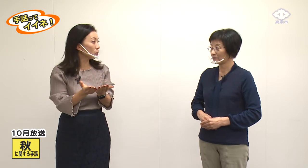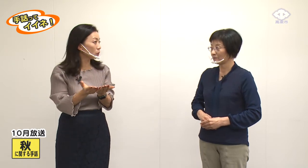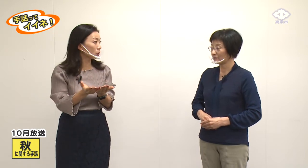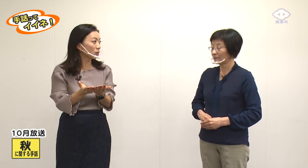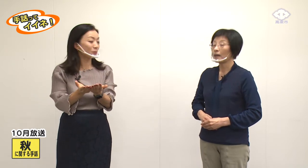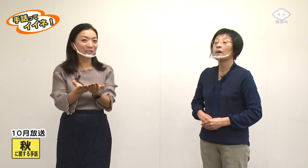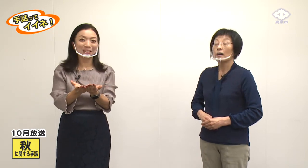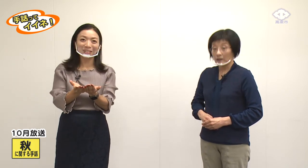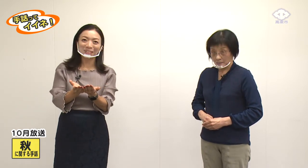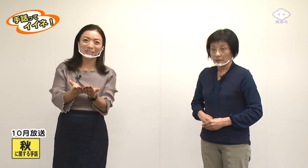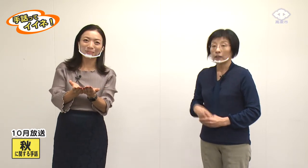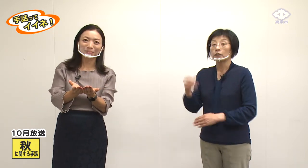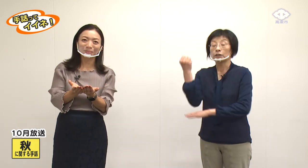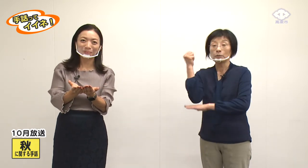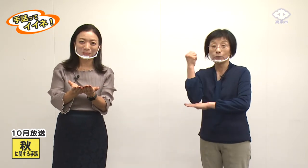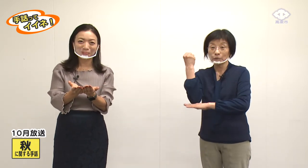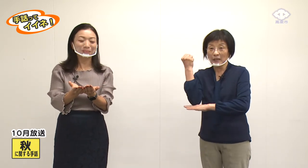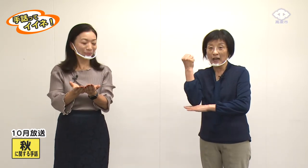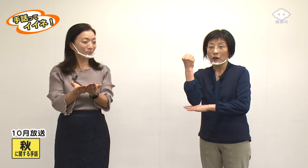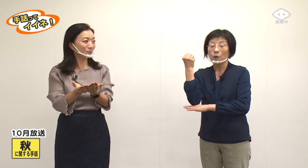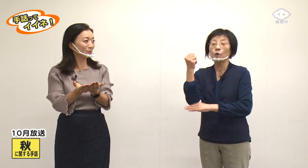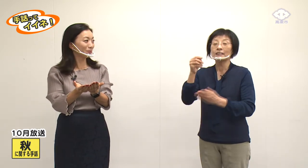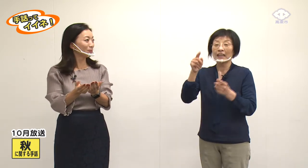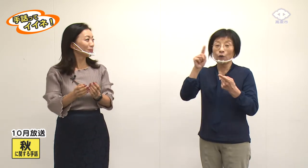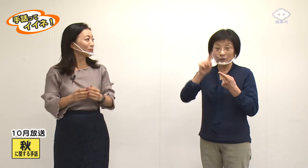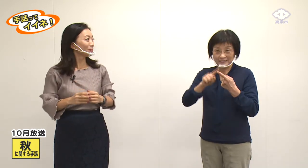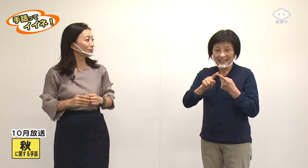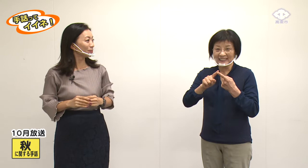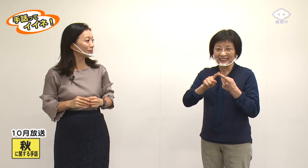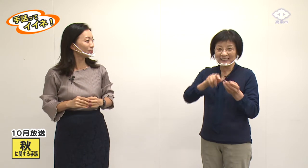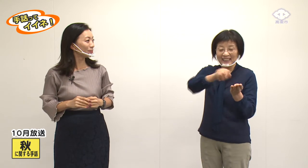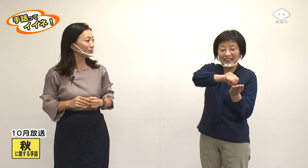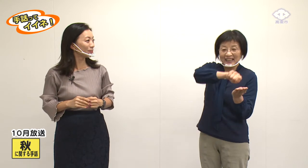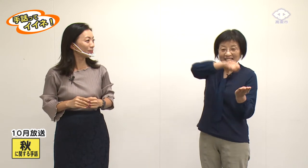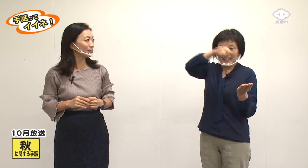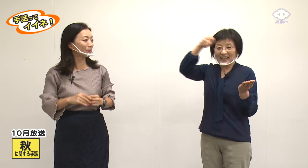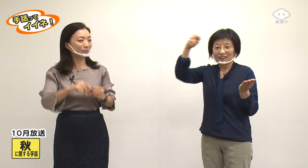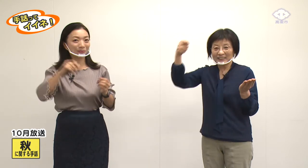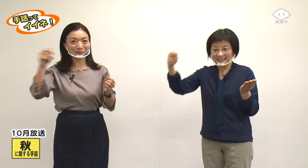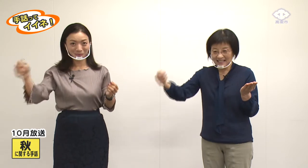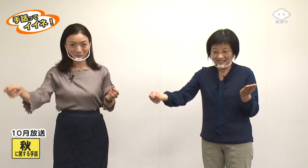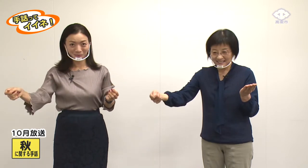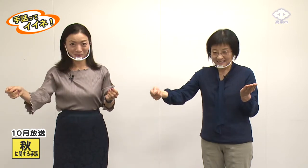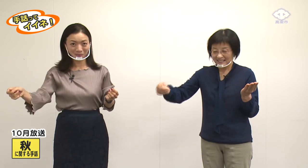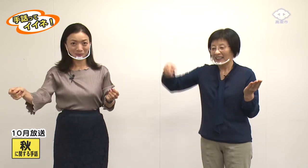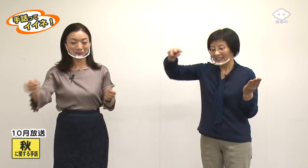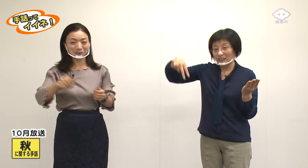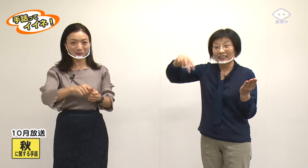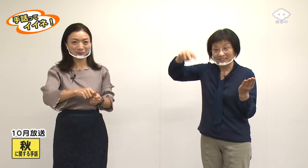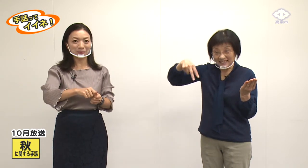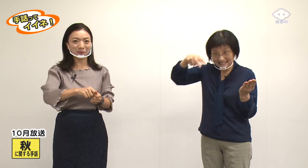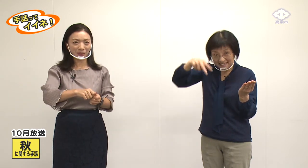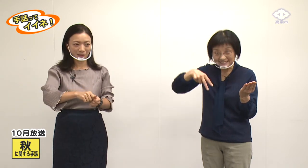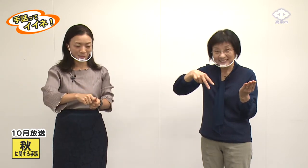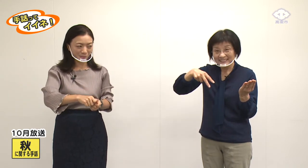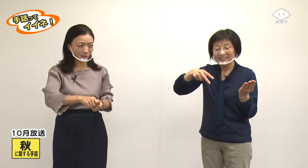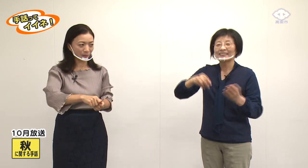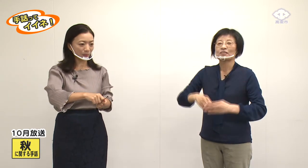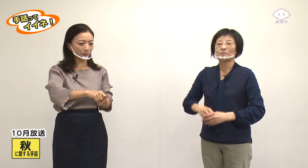どう表現しますか。 新聞は大きさを具体的に表して読んでください。 はい、バ